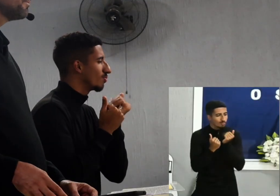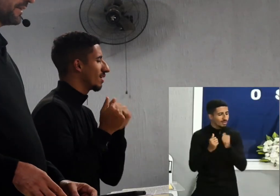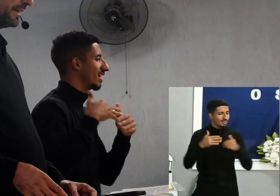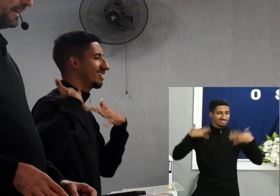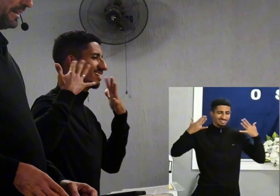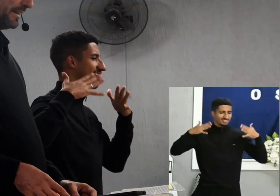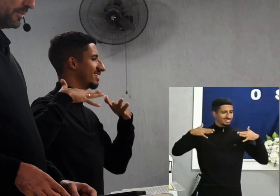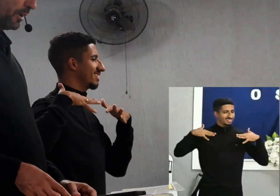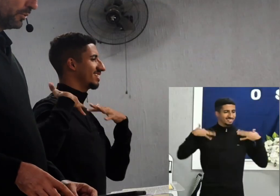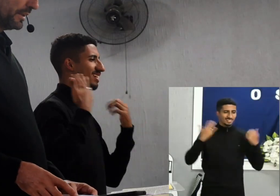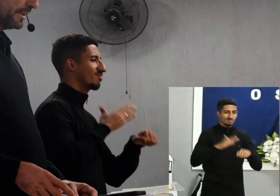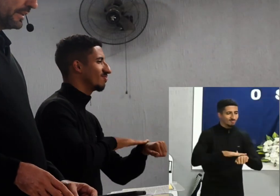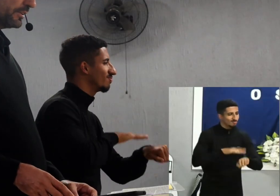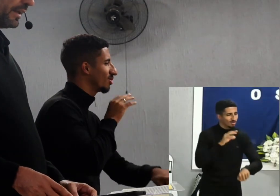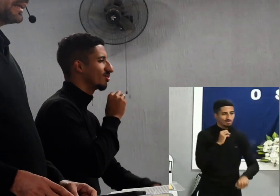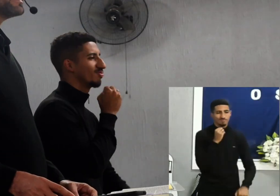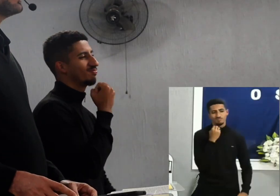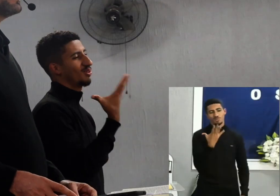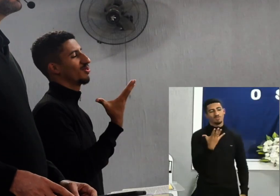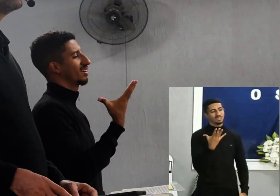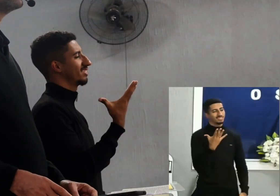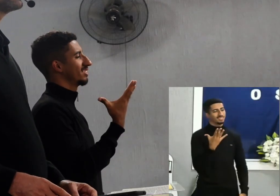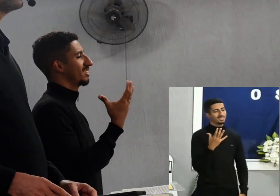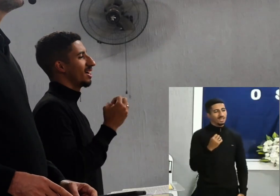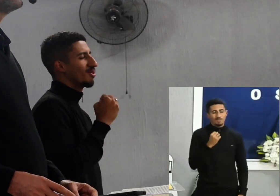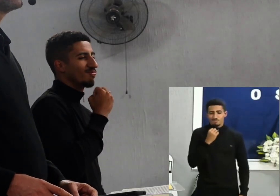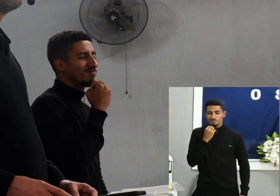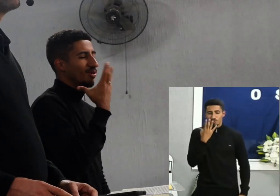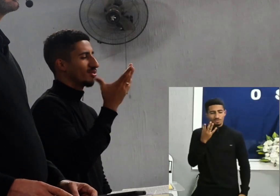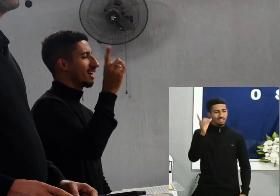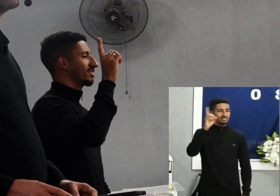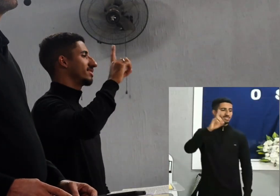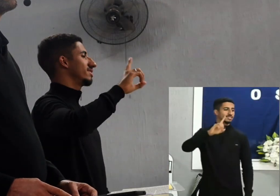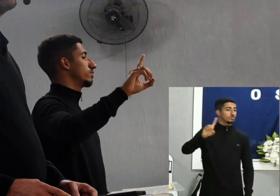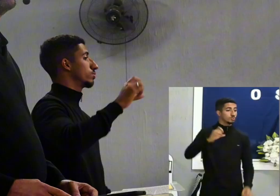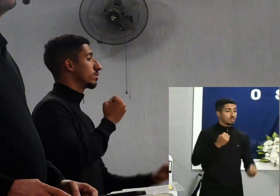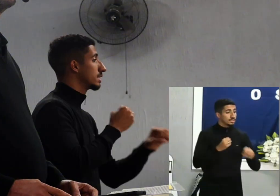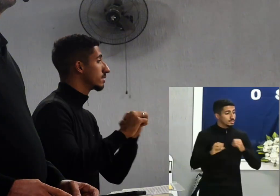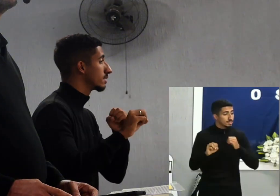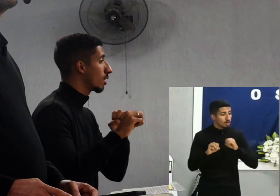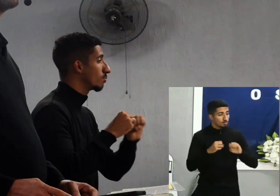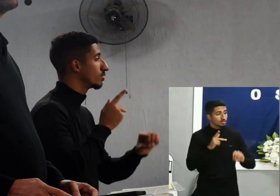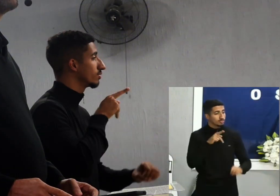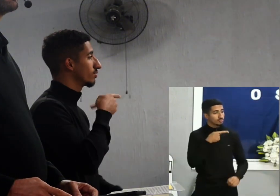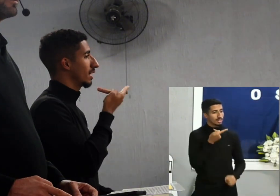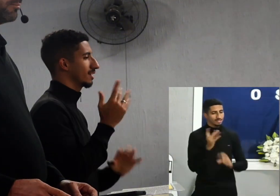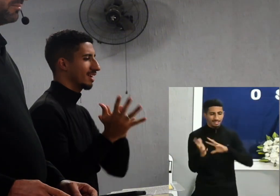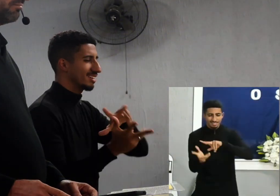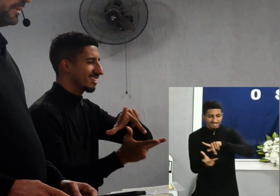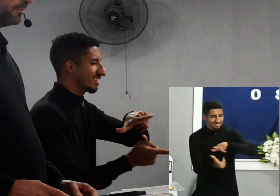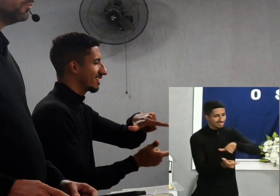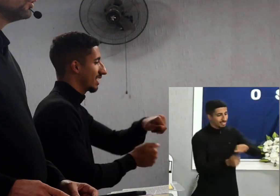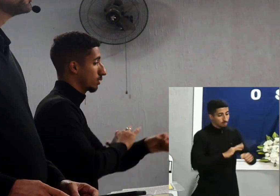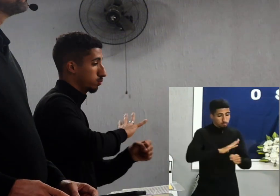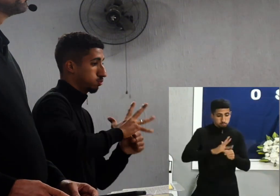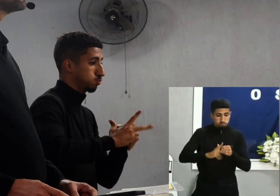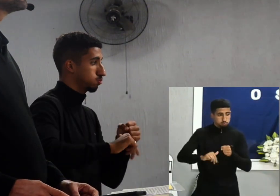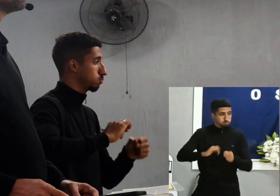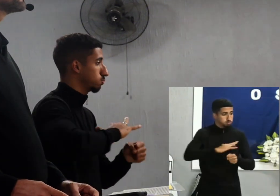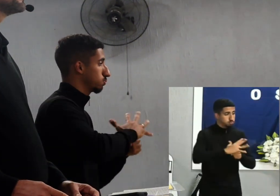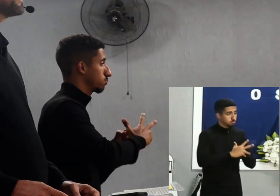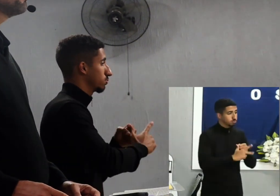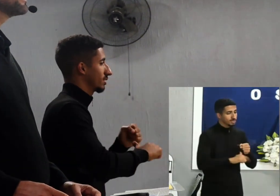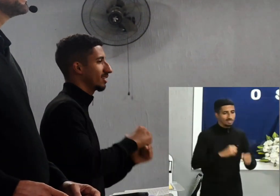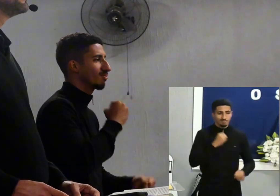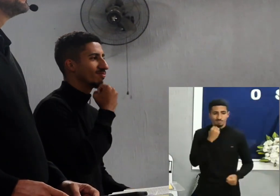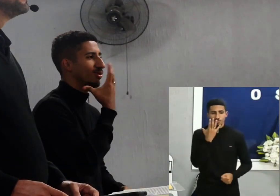Deus, né? Salmo 33 fala que a terra está cheia da bondade do Senhor, né? O Senhor é muito bom, mas nós